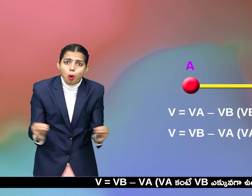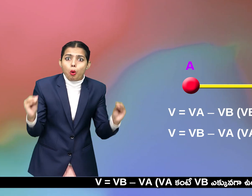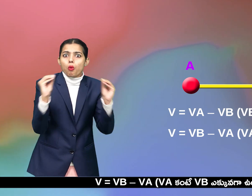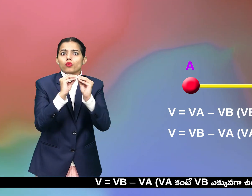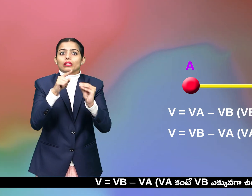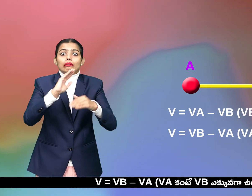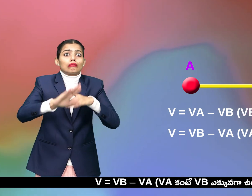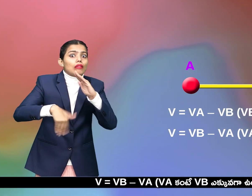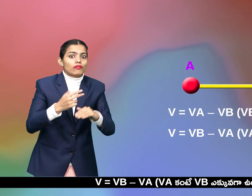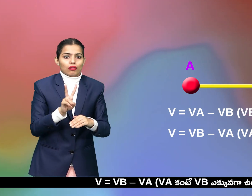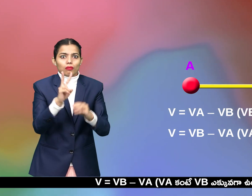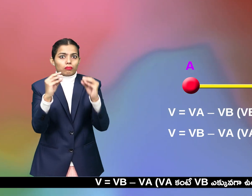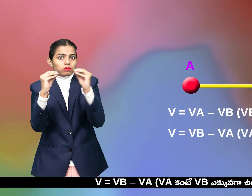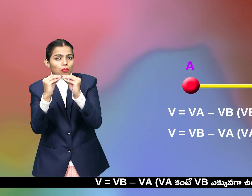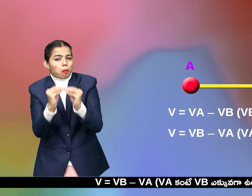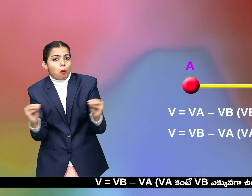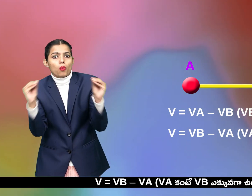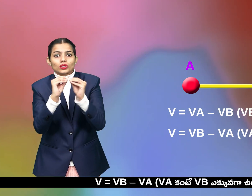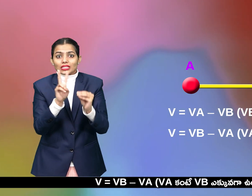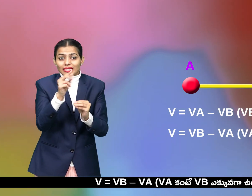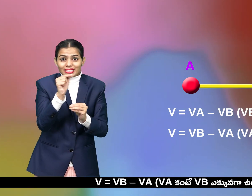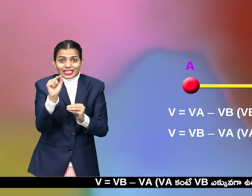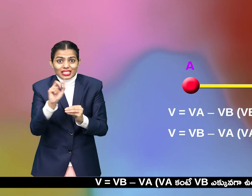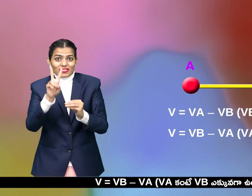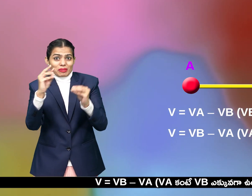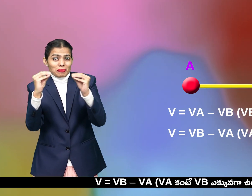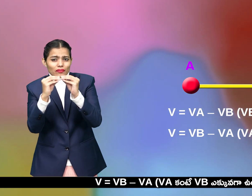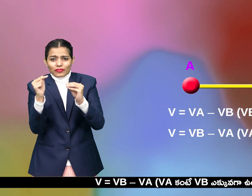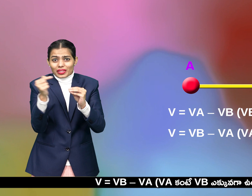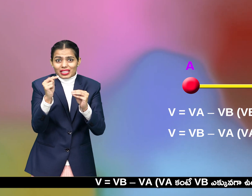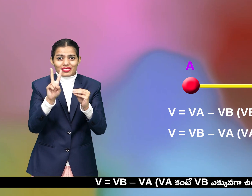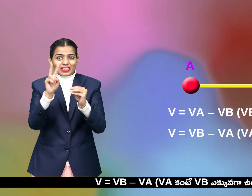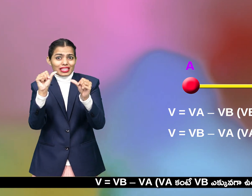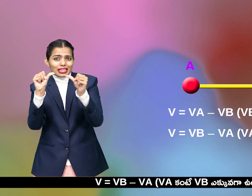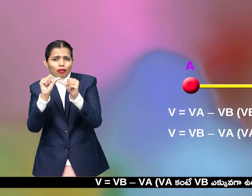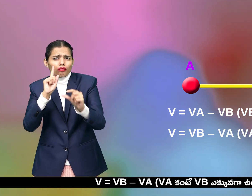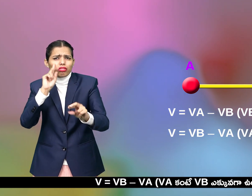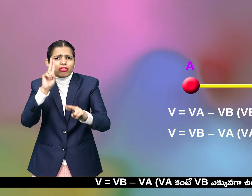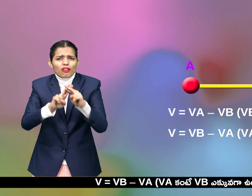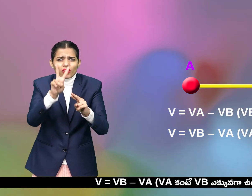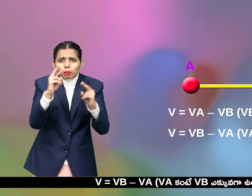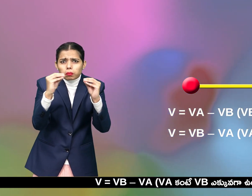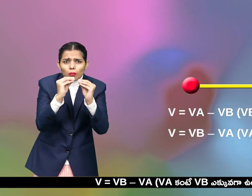V VB - VA, VA కంటే VB ఎక్కువగా ఉంటే.